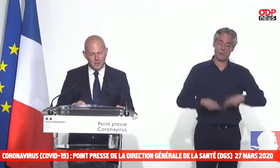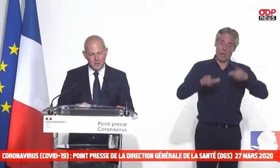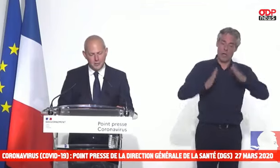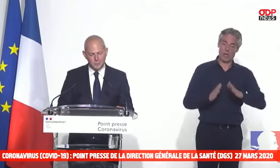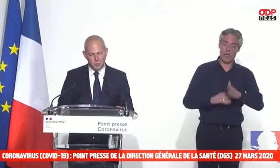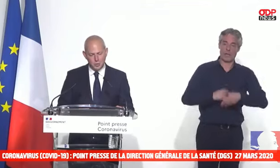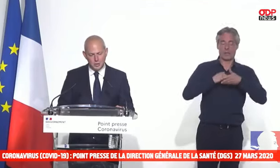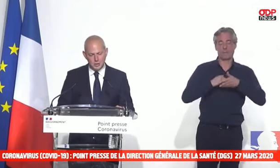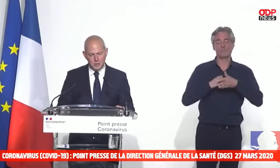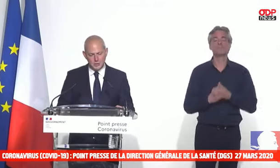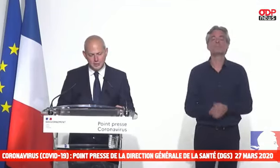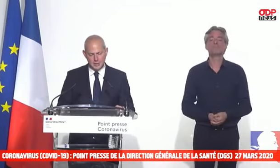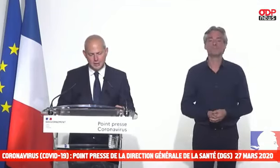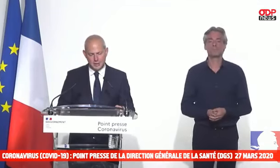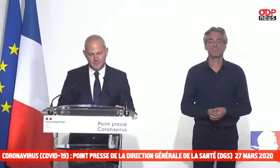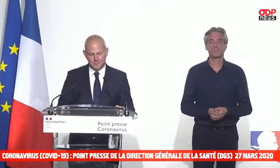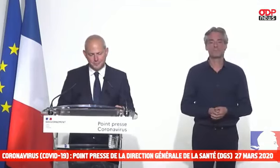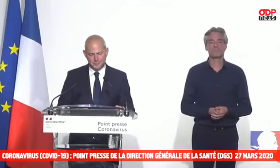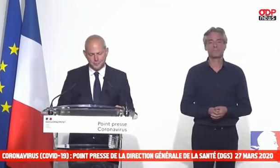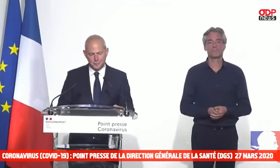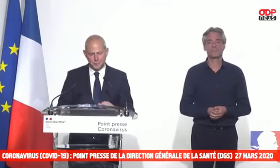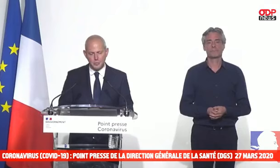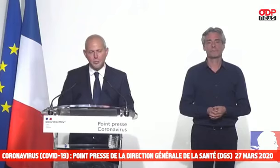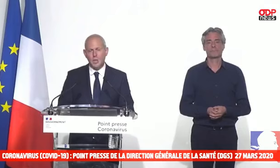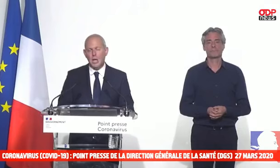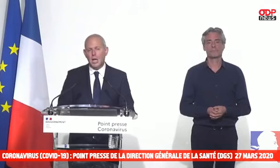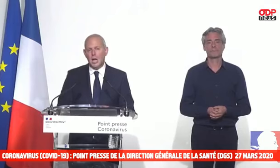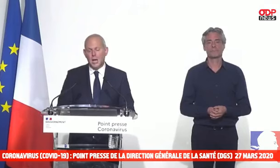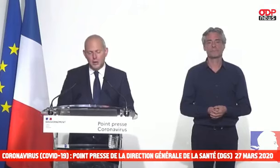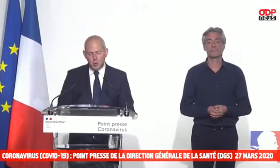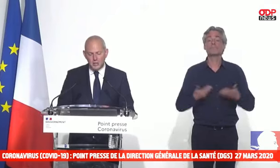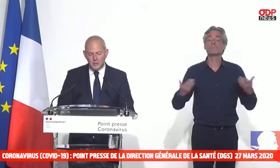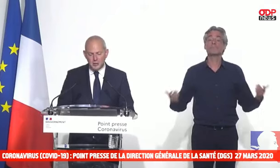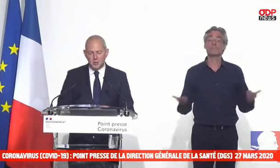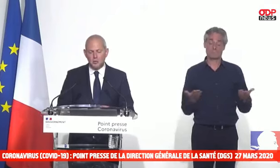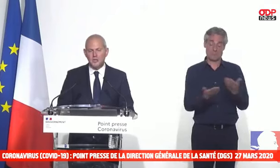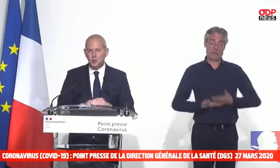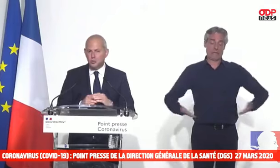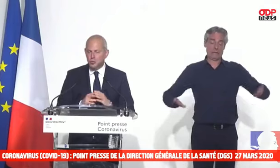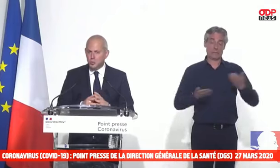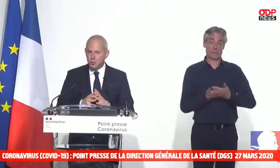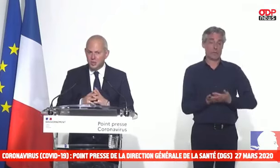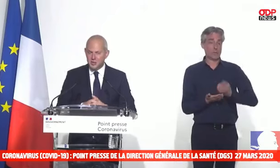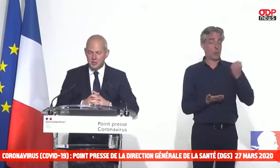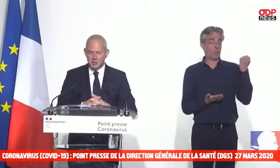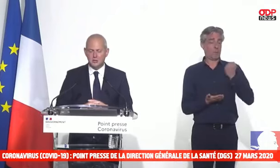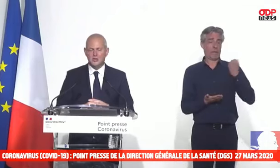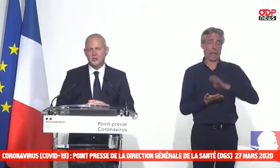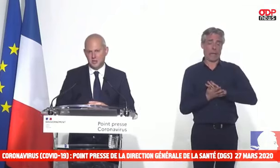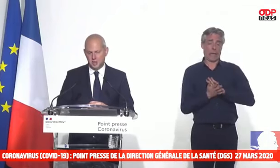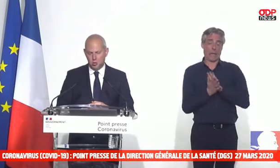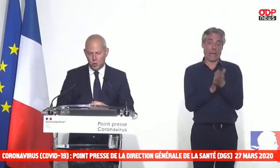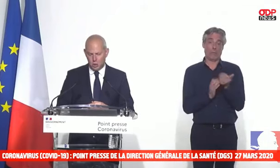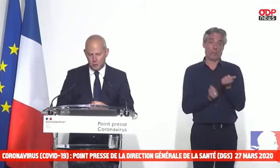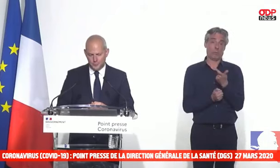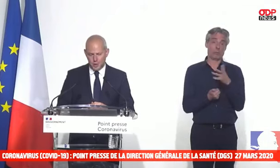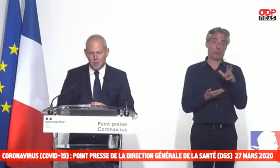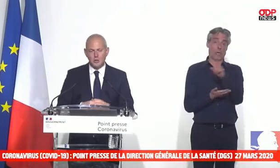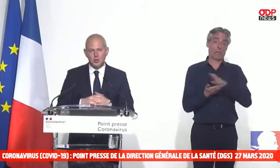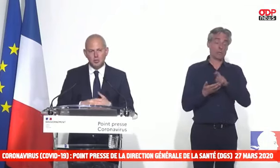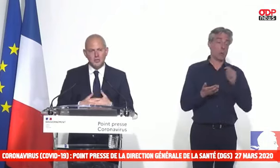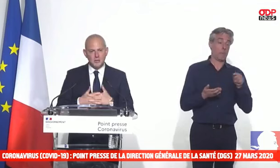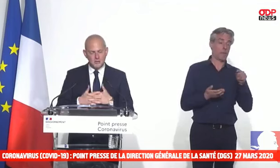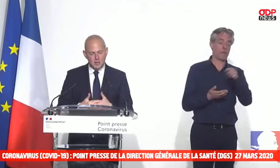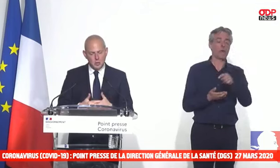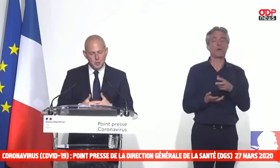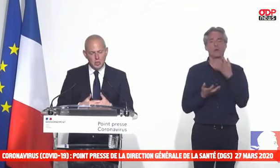en matière de politique sanitaire. À l'heure où la situation devient de plus en plus critique dans certains territoires,